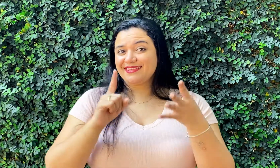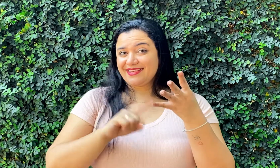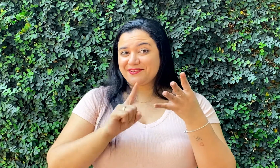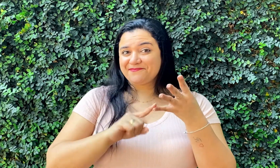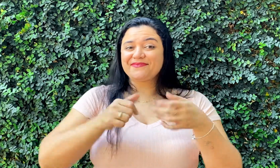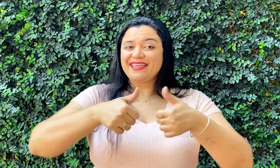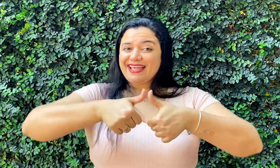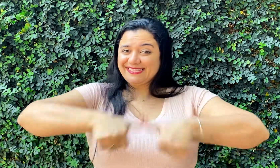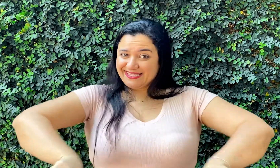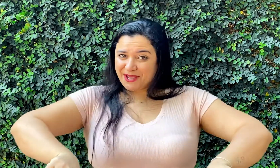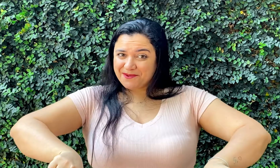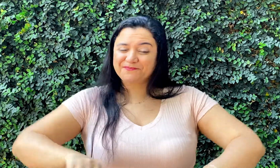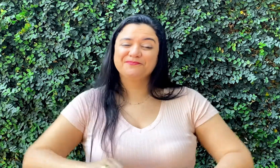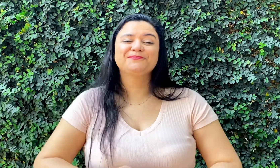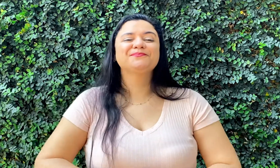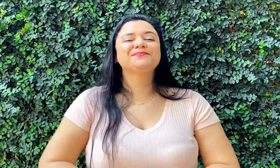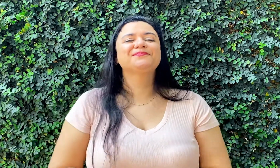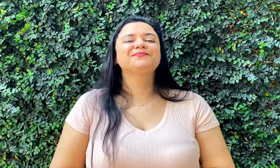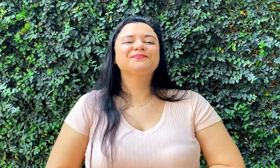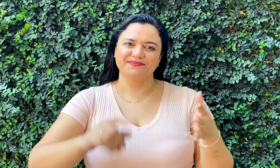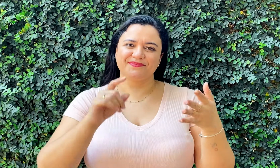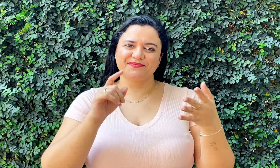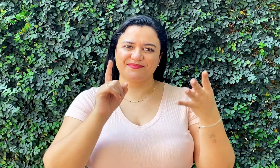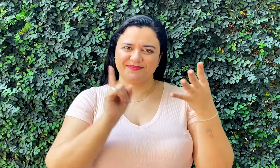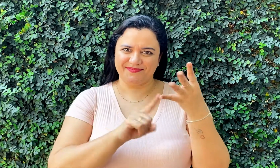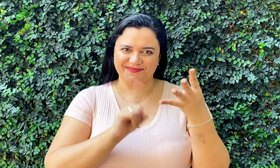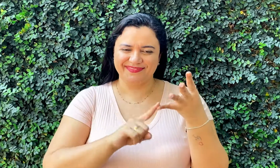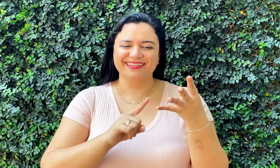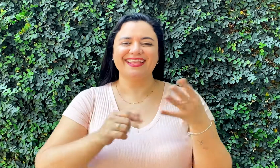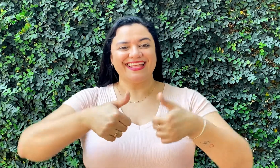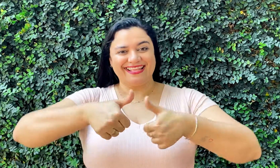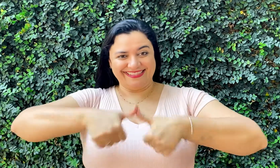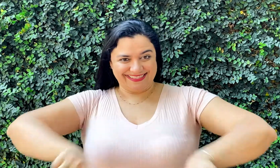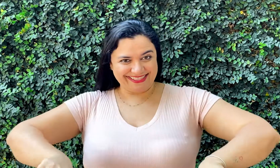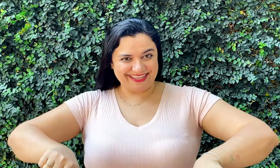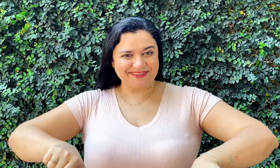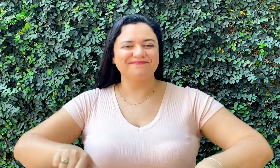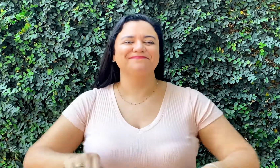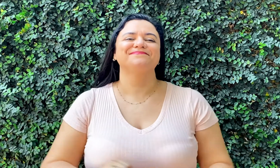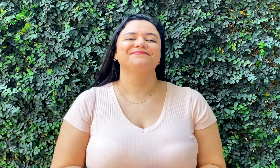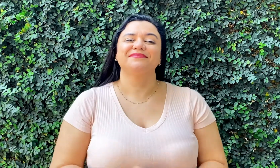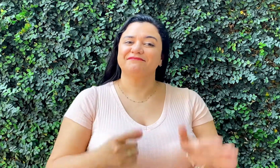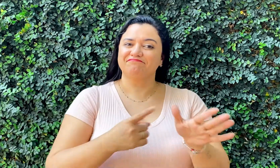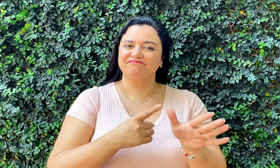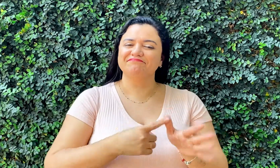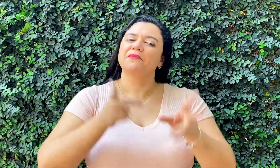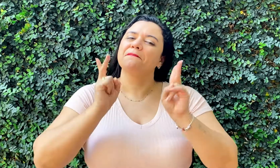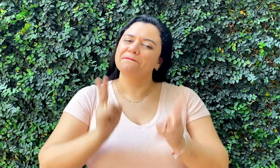Na Libras, nós temos 3 tipos de verbos. Presta atenção.